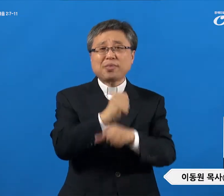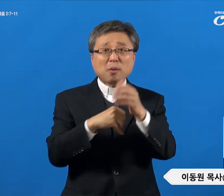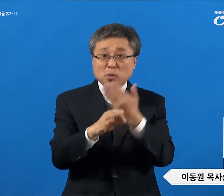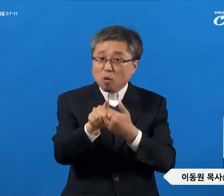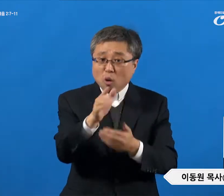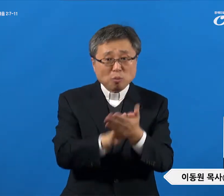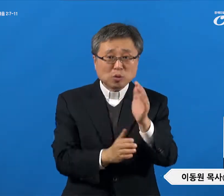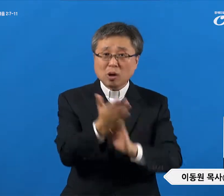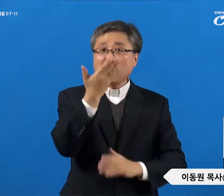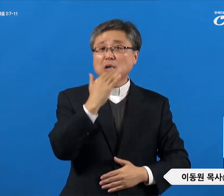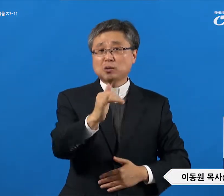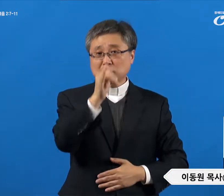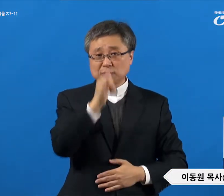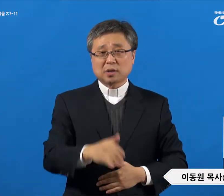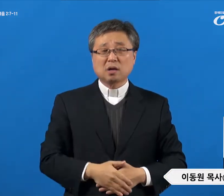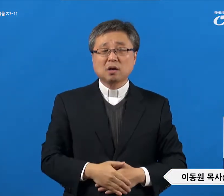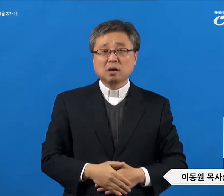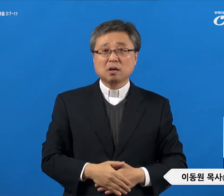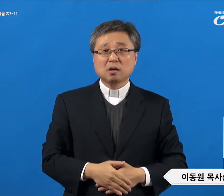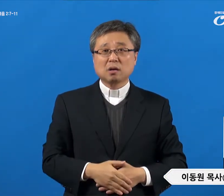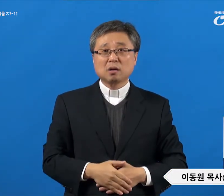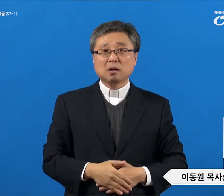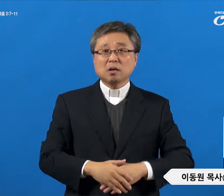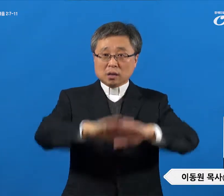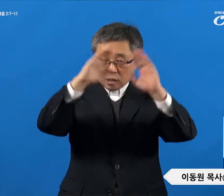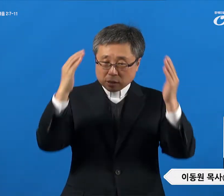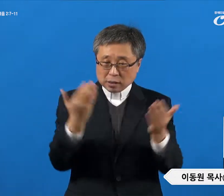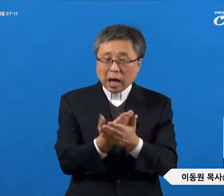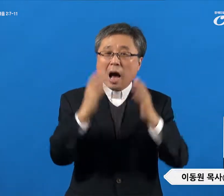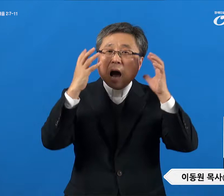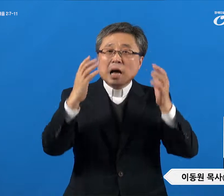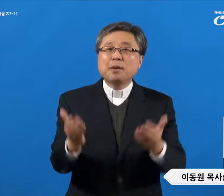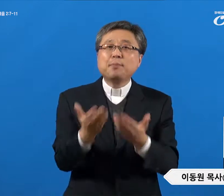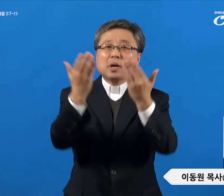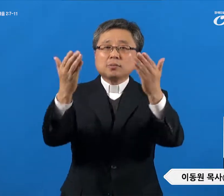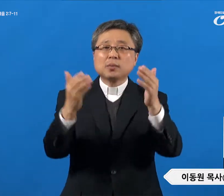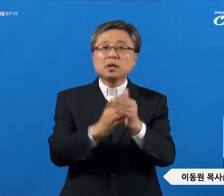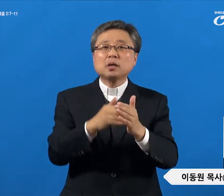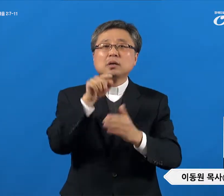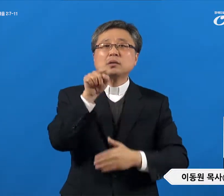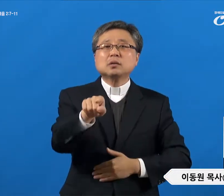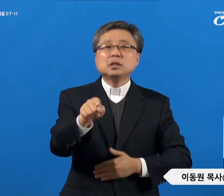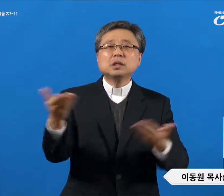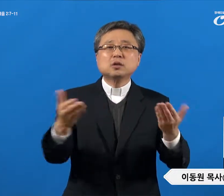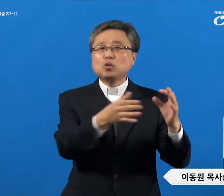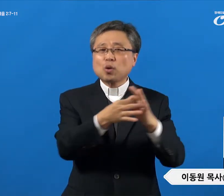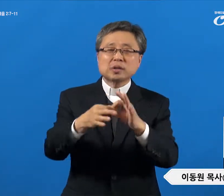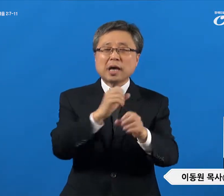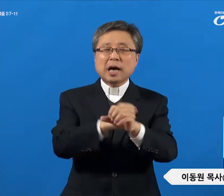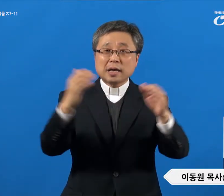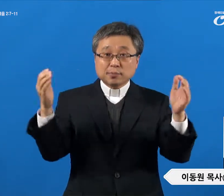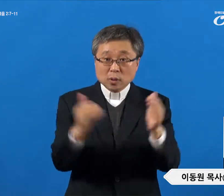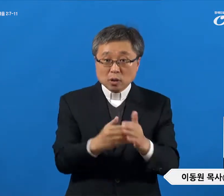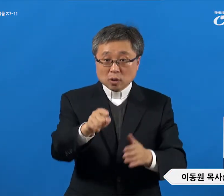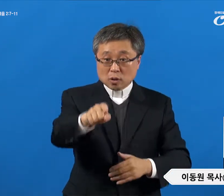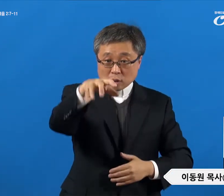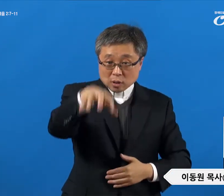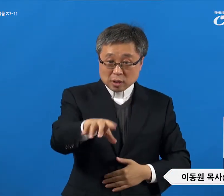할 수가 있어요. 그런데 아이가 바쳤단 말이죠. 그것을 통해서 했어요. 자, 그 현장에서 제일